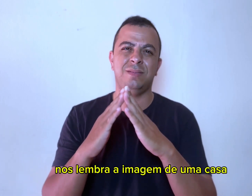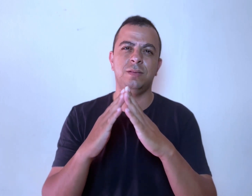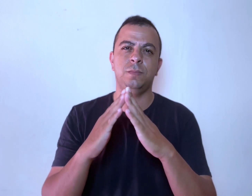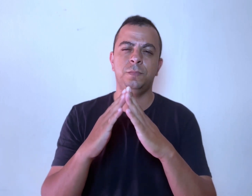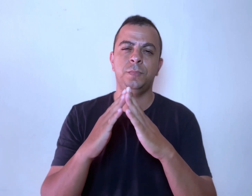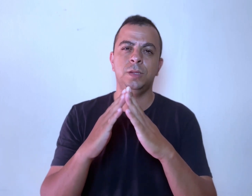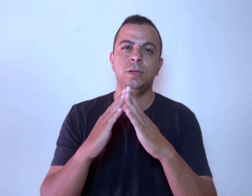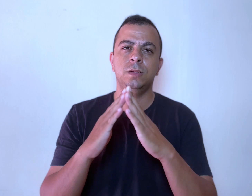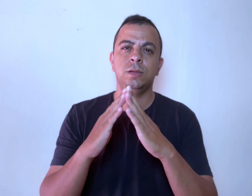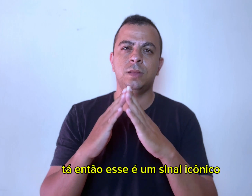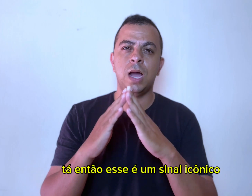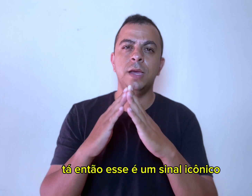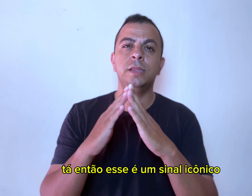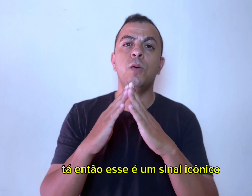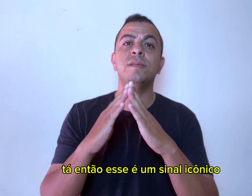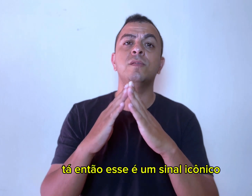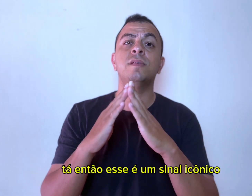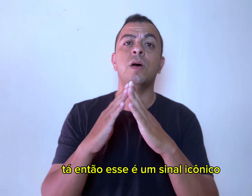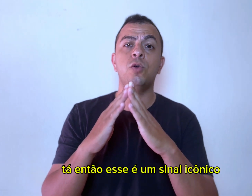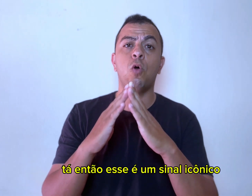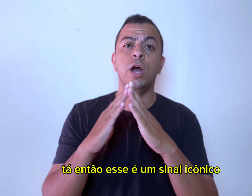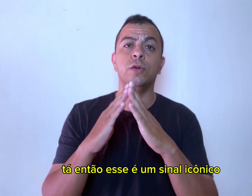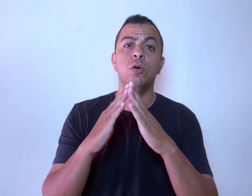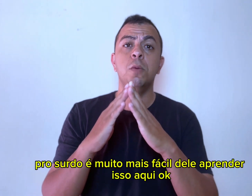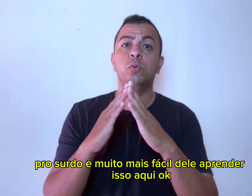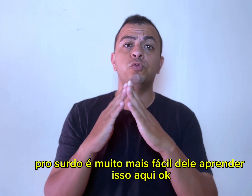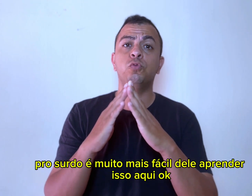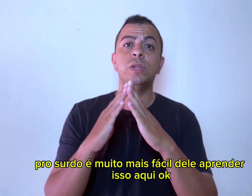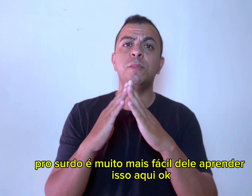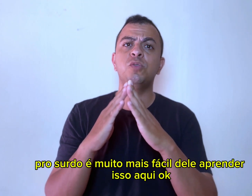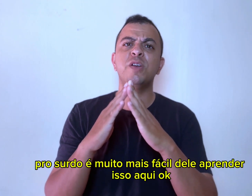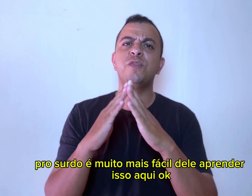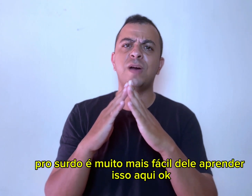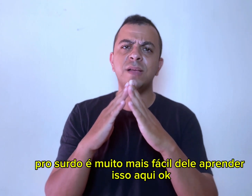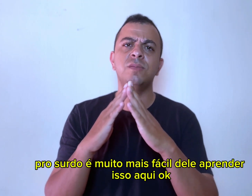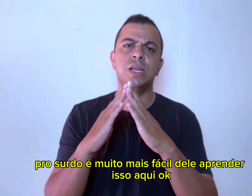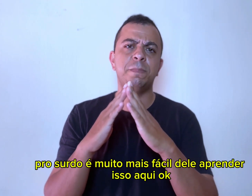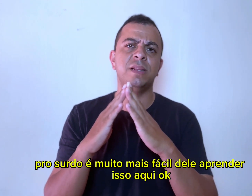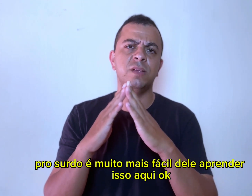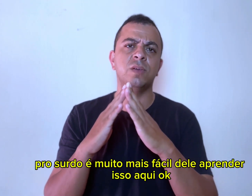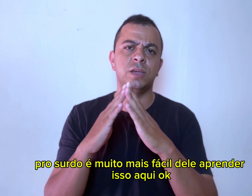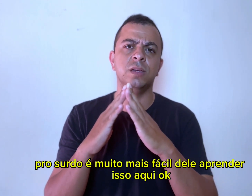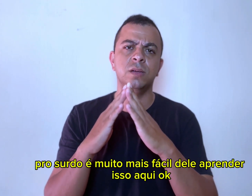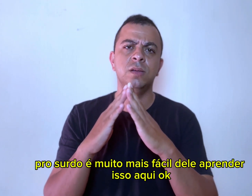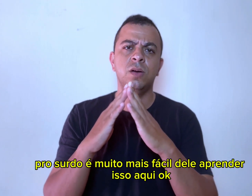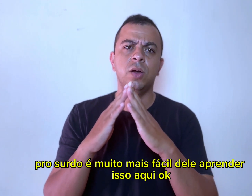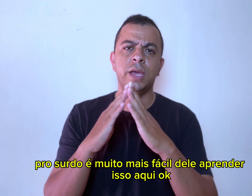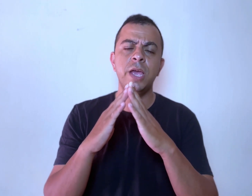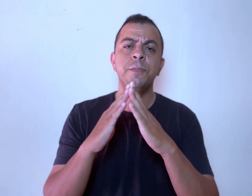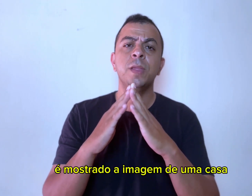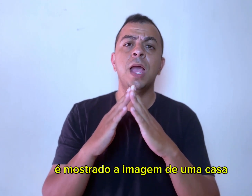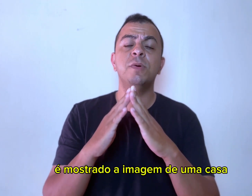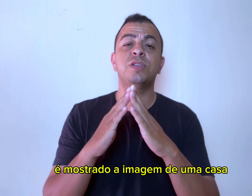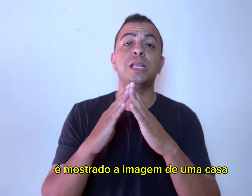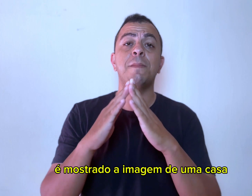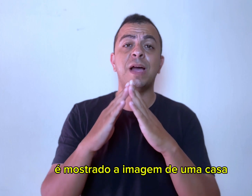casa, tá? Então esse é um sinal icônico. Para o surdo é muito mais fácil dele aprender isso aqui. Ok? É mostrada a imagem de